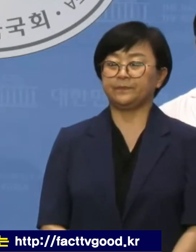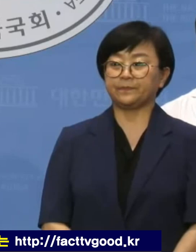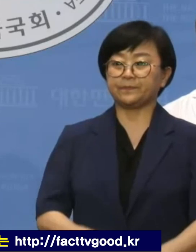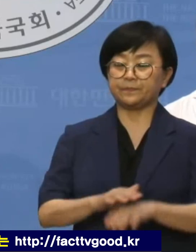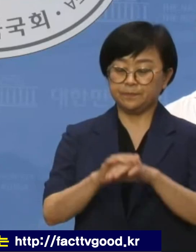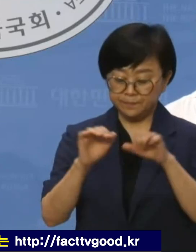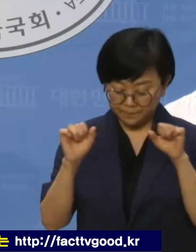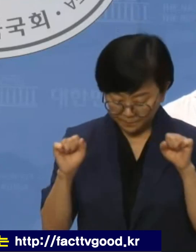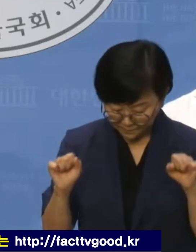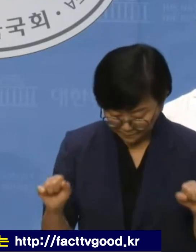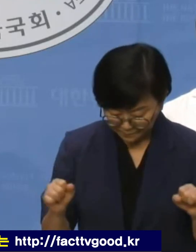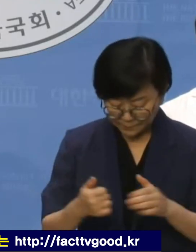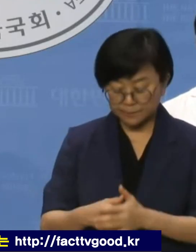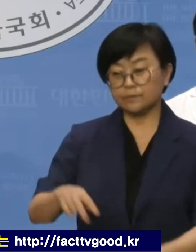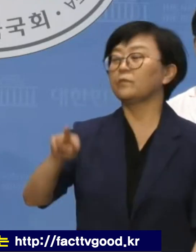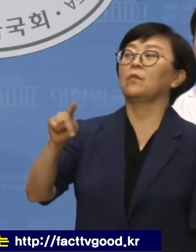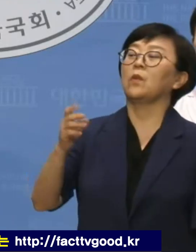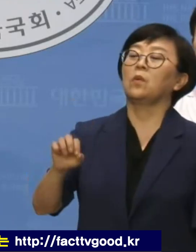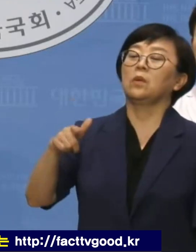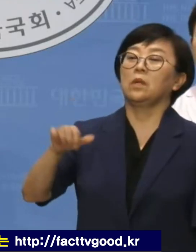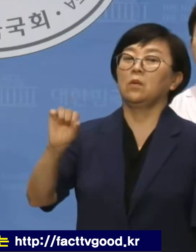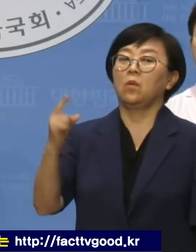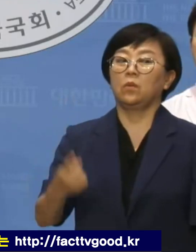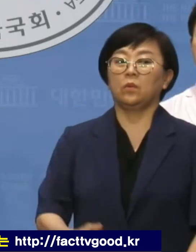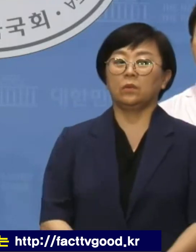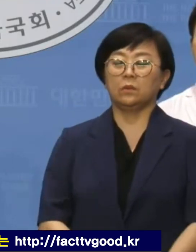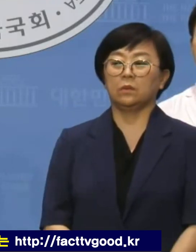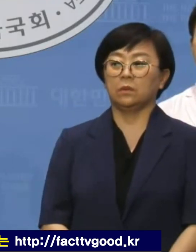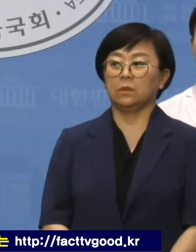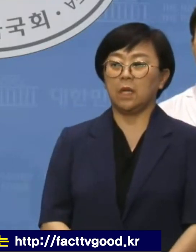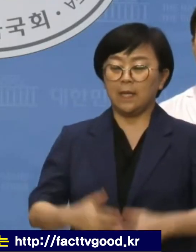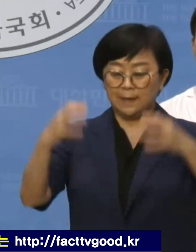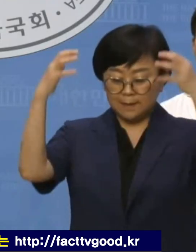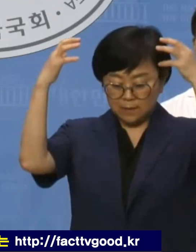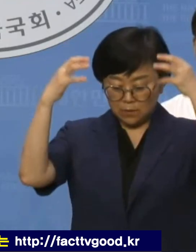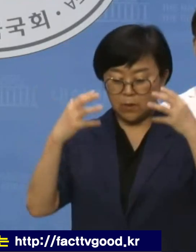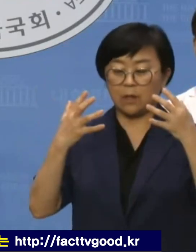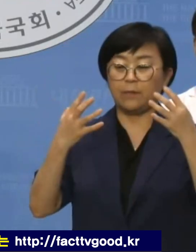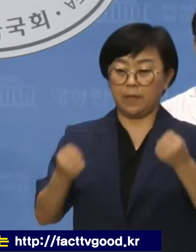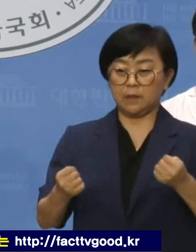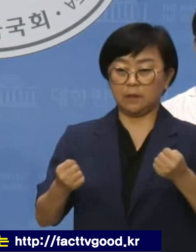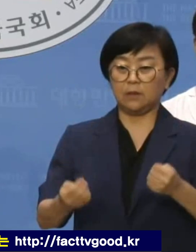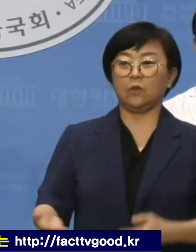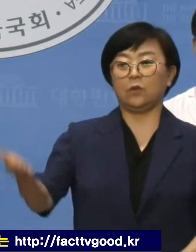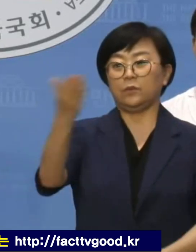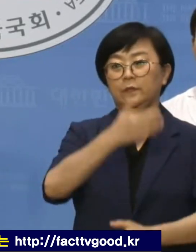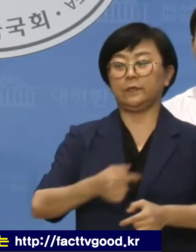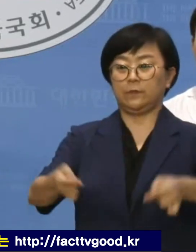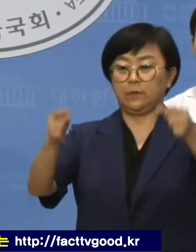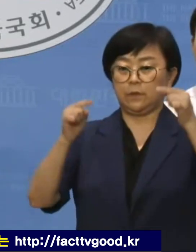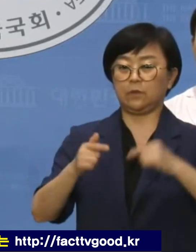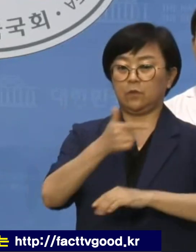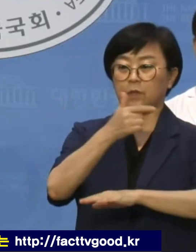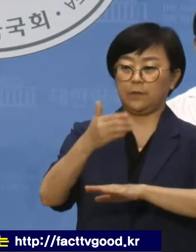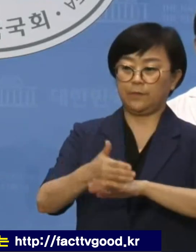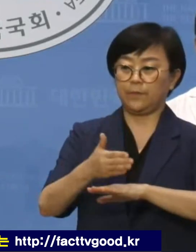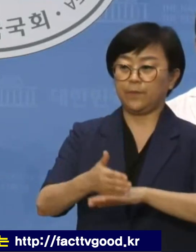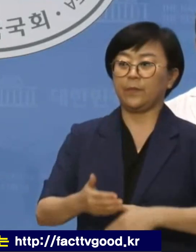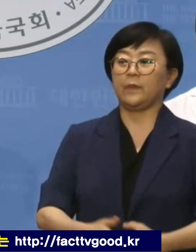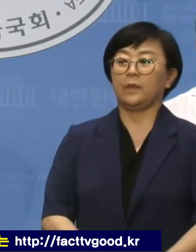네, 안녕하세요. 송교 변호사입니다. 이 더위에 이렇게 많은 기자분들 참석해 주셔서